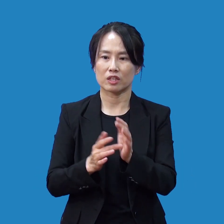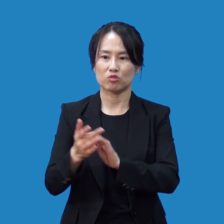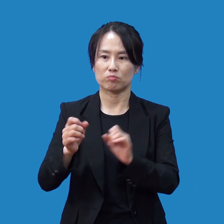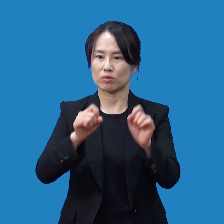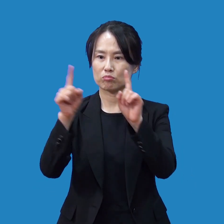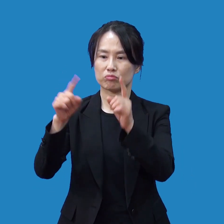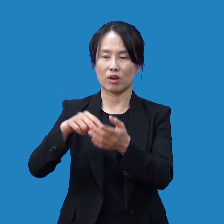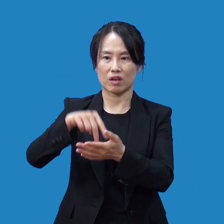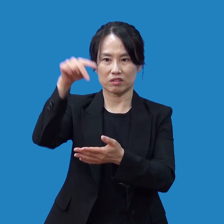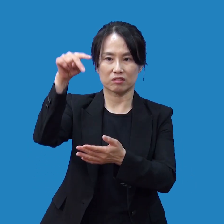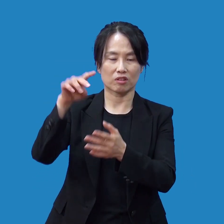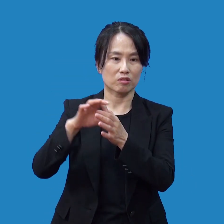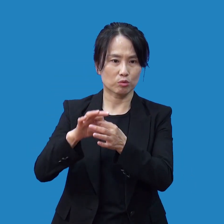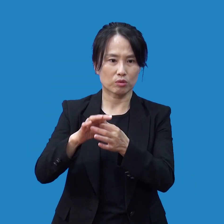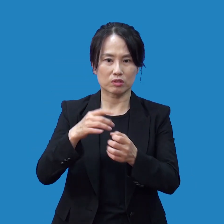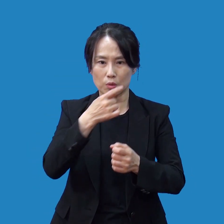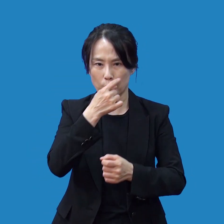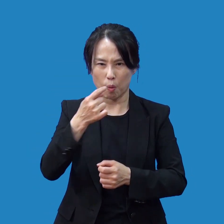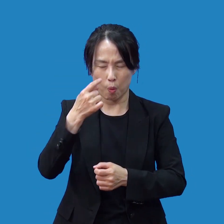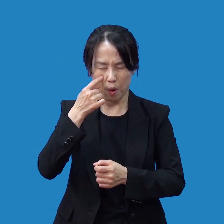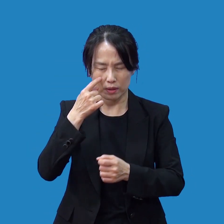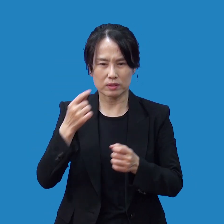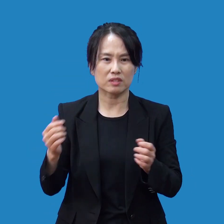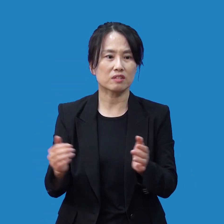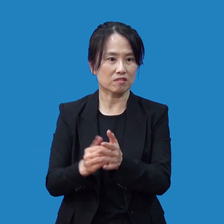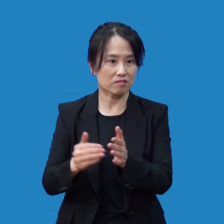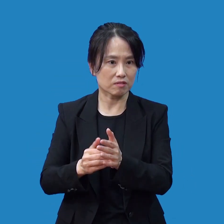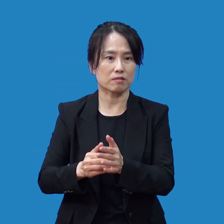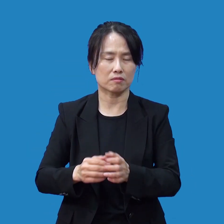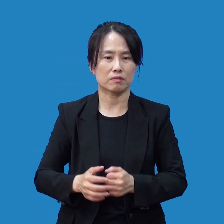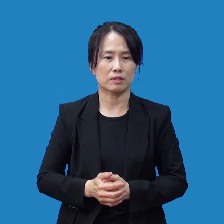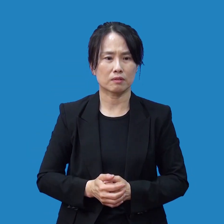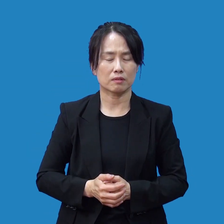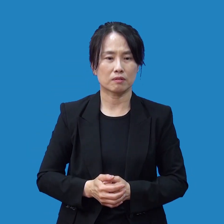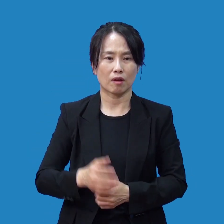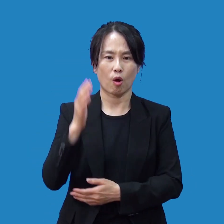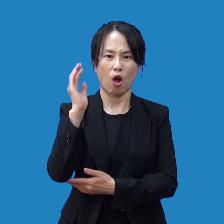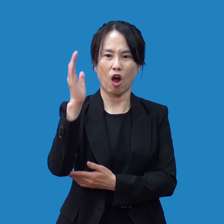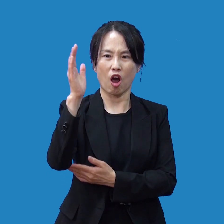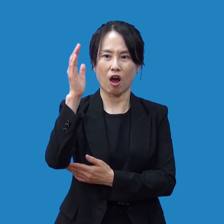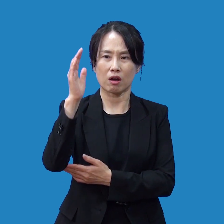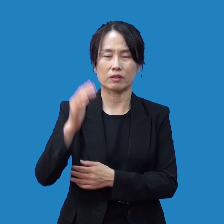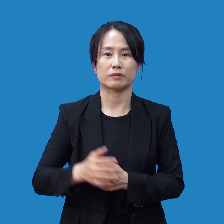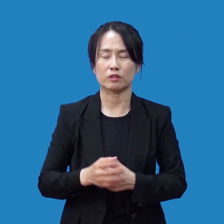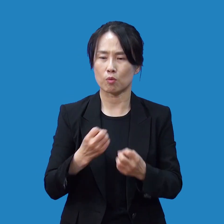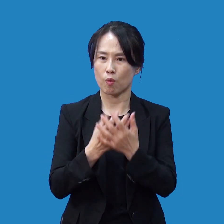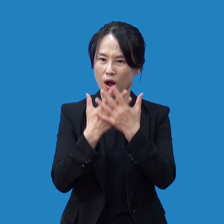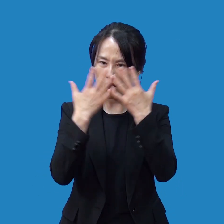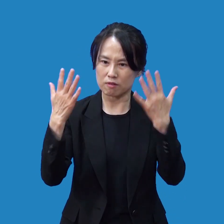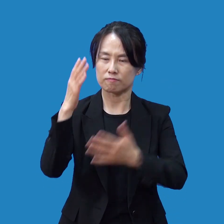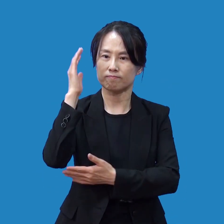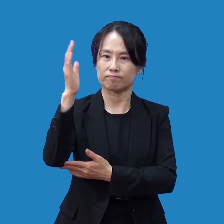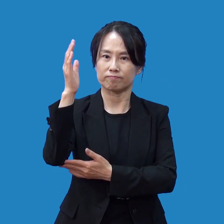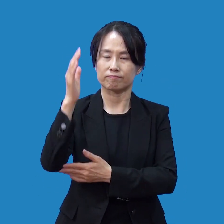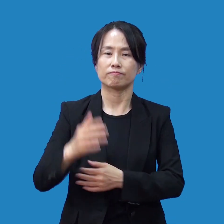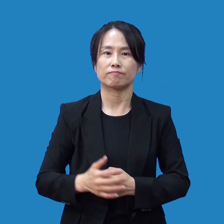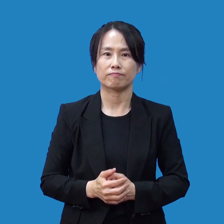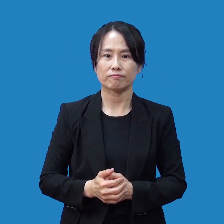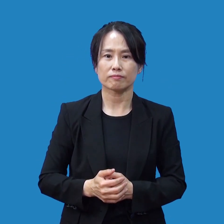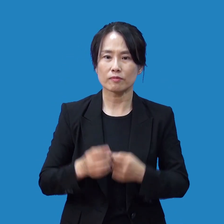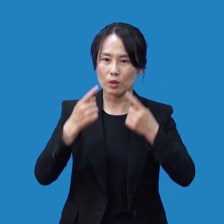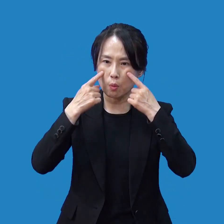통해 확증되었어. 사람들의 마음을 사로잡습니다. 두리뭉실했던 성경이 우리의 앞에 피부로